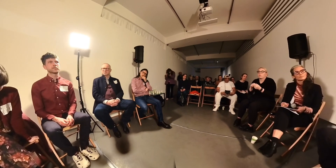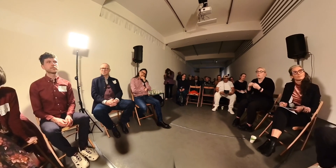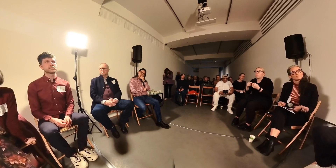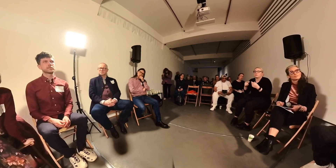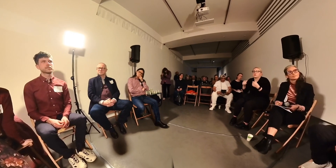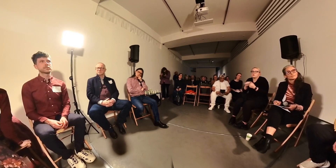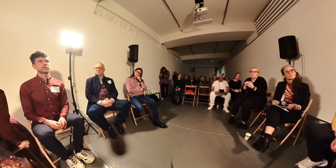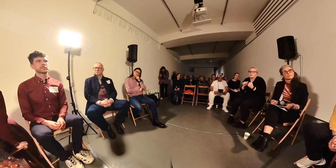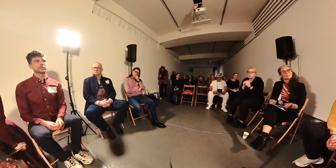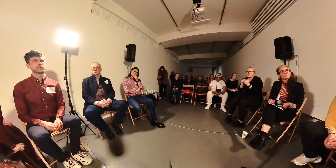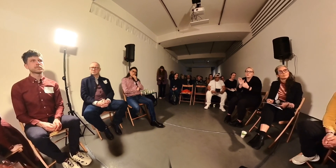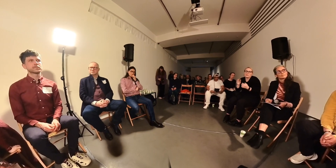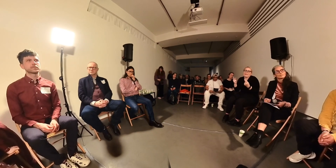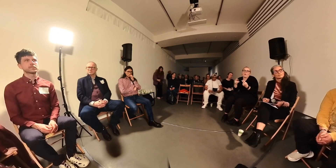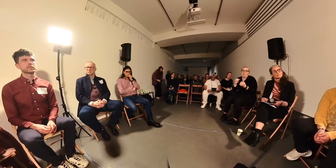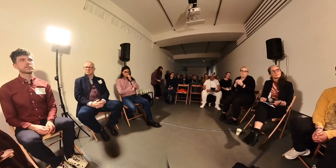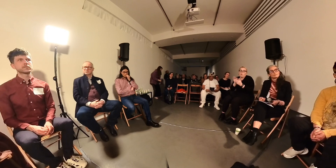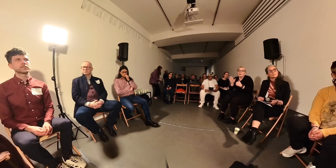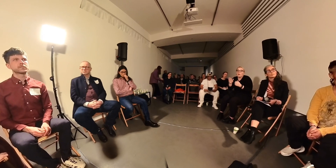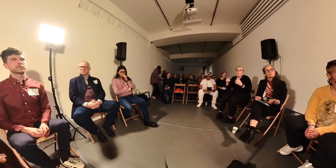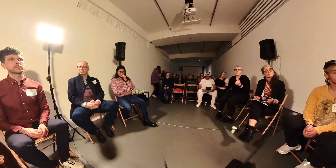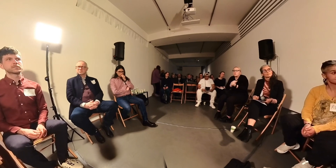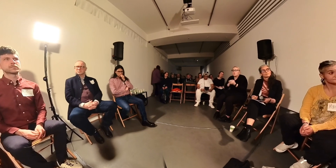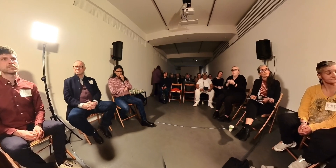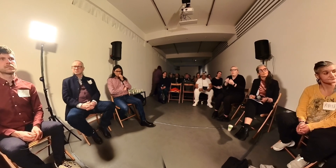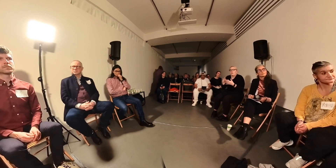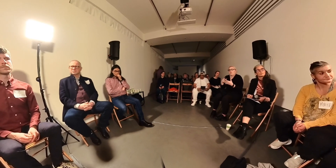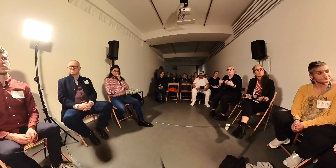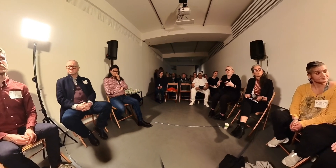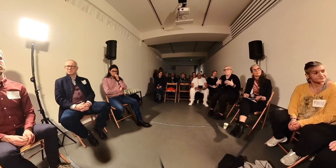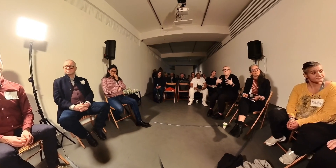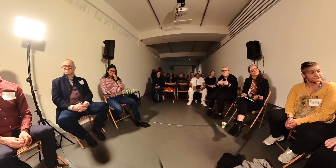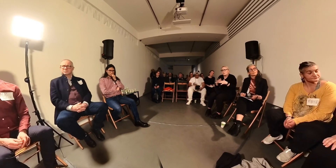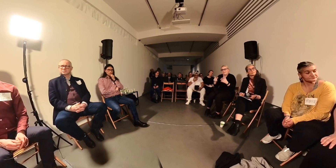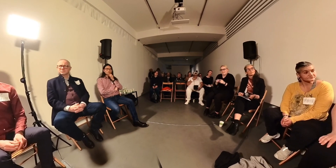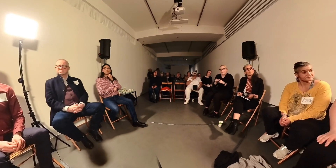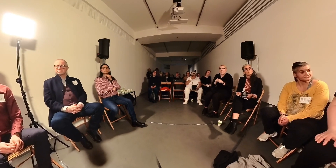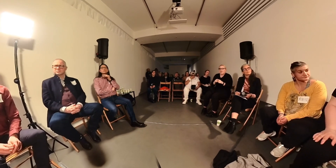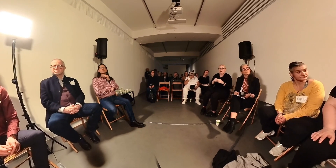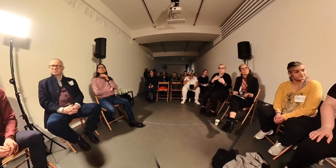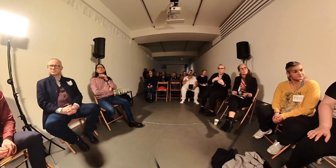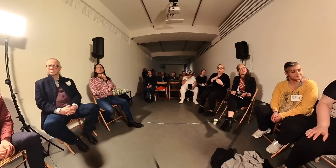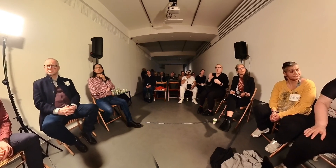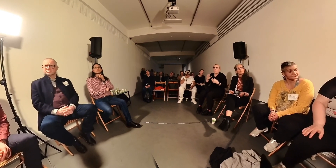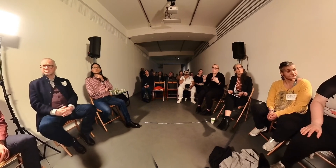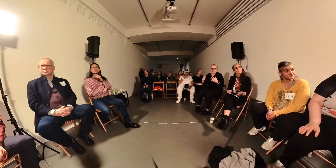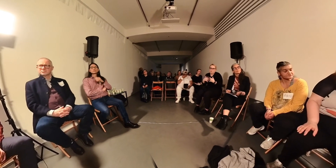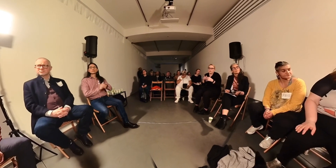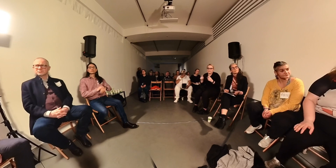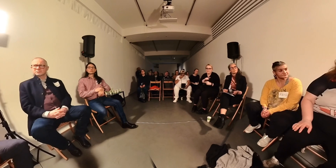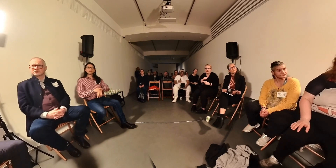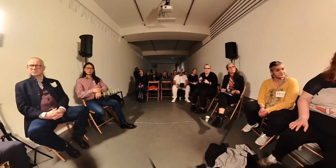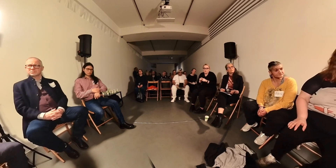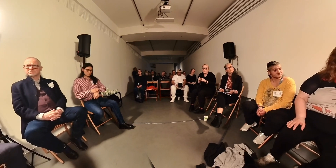díla. A když se začneme bavit o těch konkrétních individuálních zkušenostech, tak pak právě ty prázdné identitární schránky